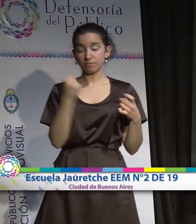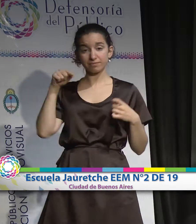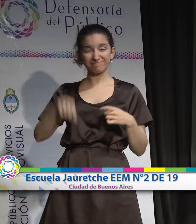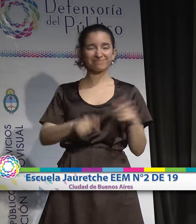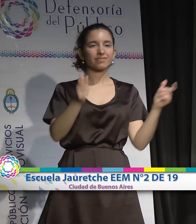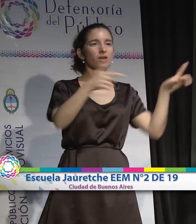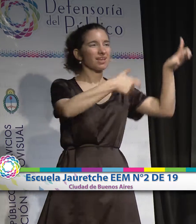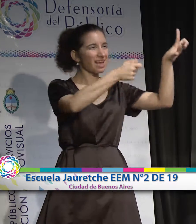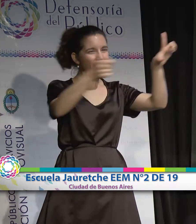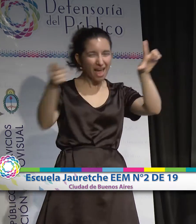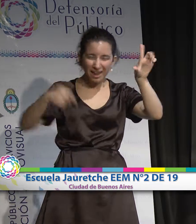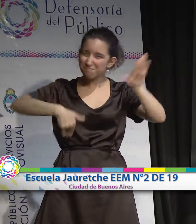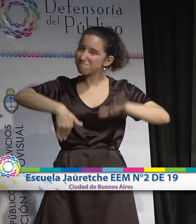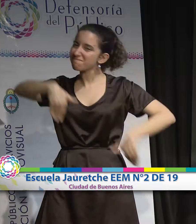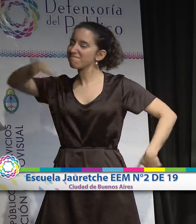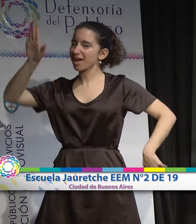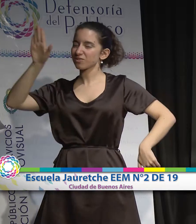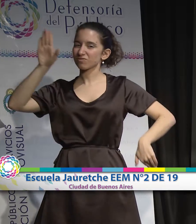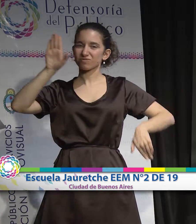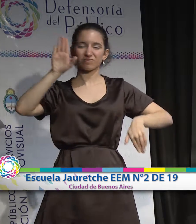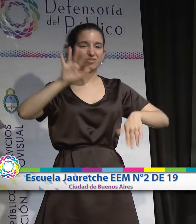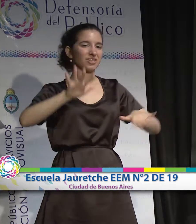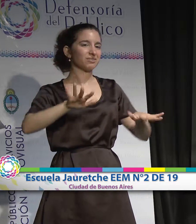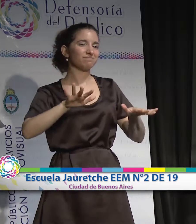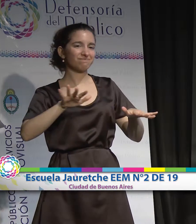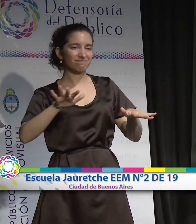que más se habla, como los canales